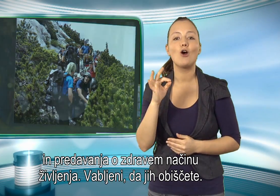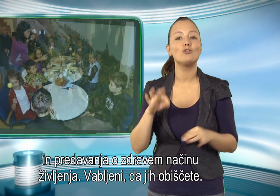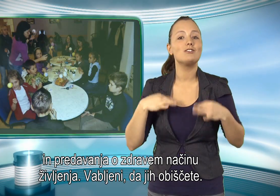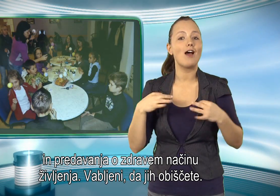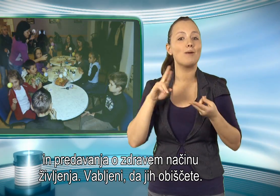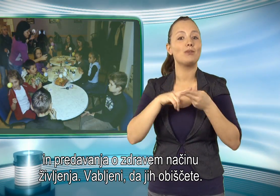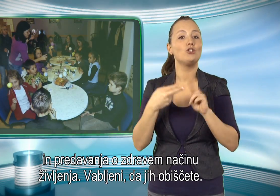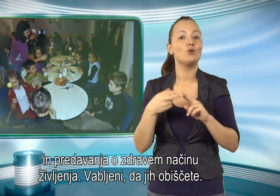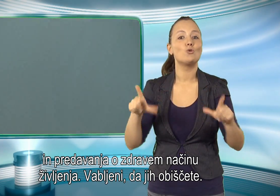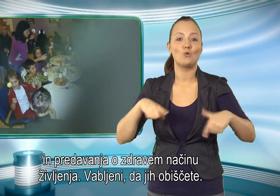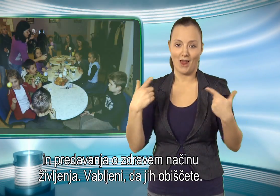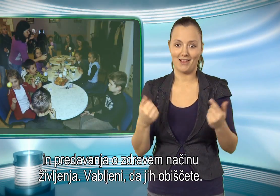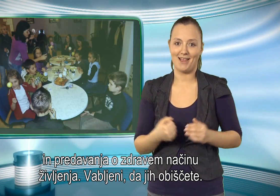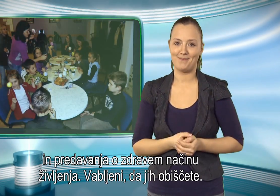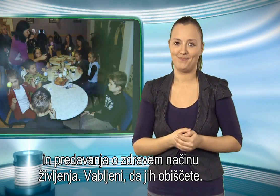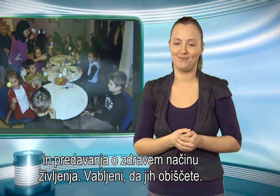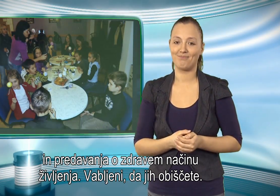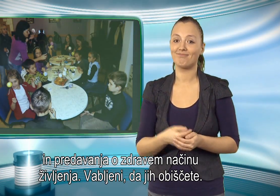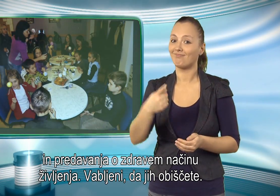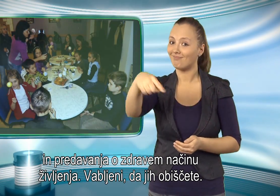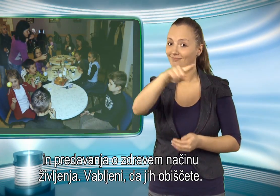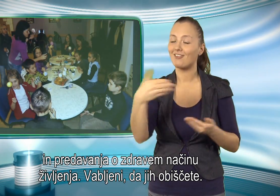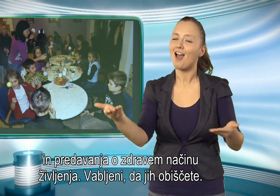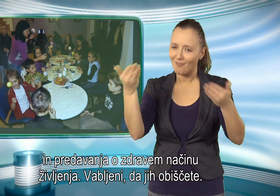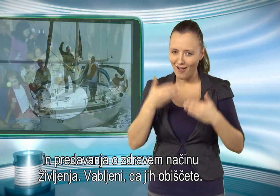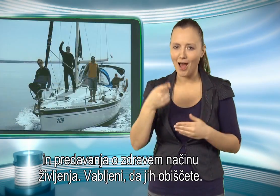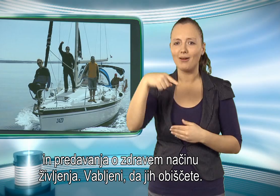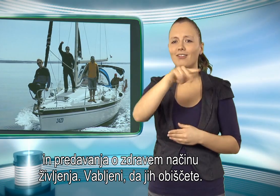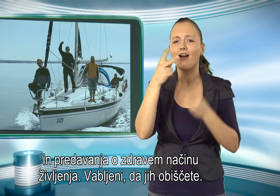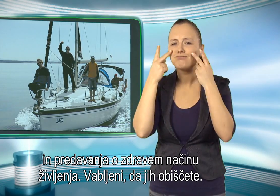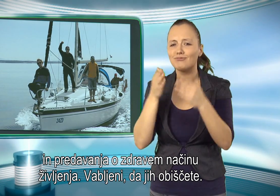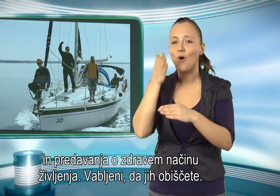življenja. Vabljeni, da jih obiščete.